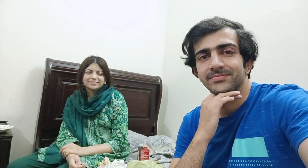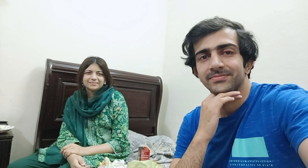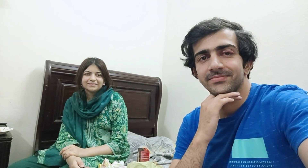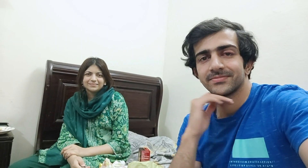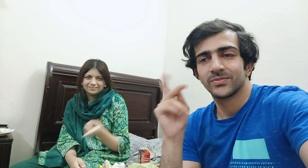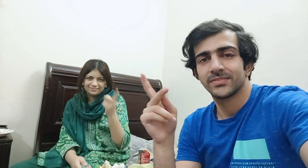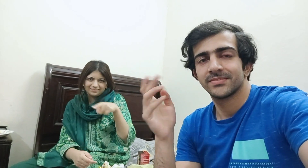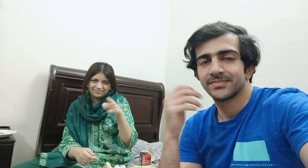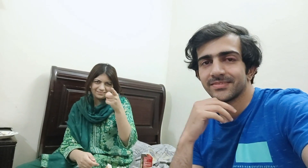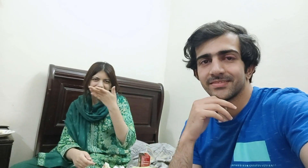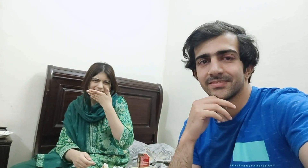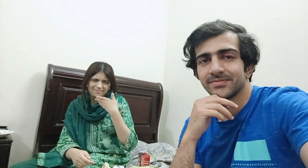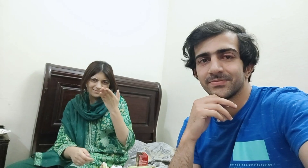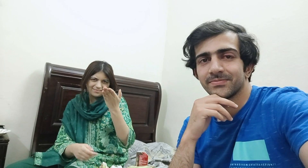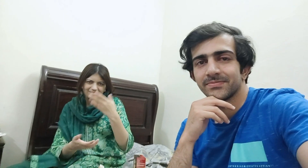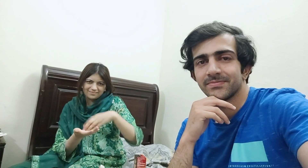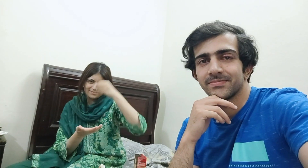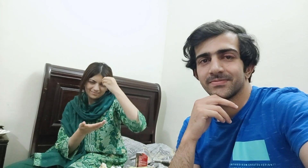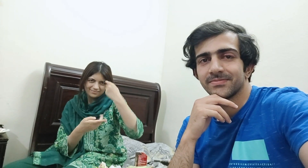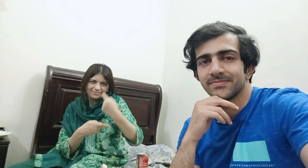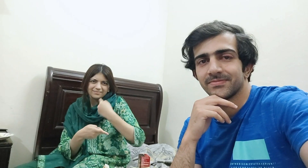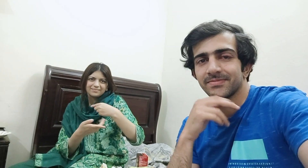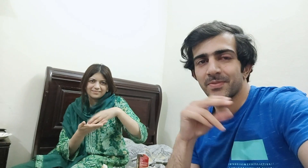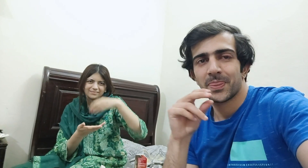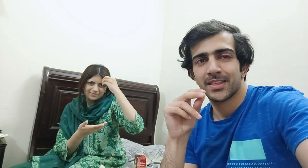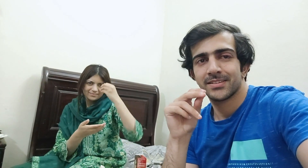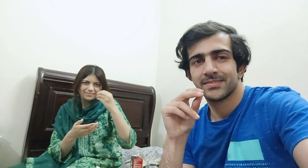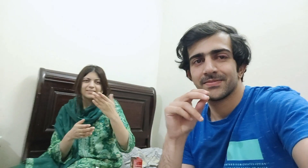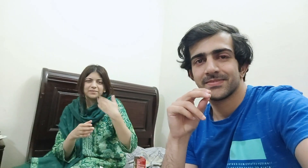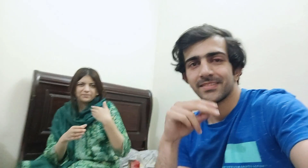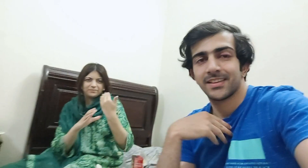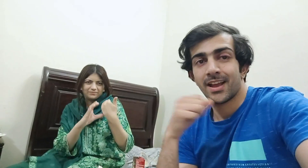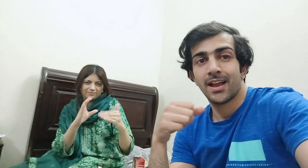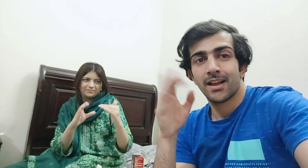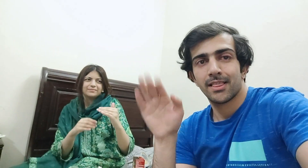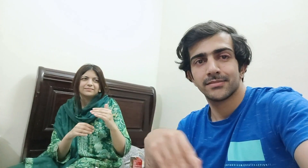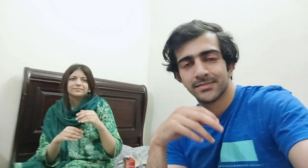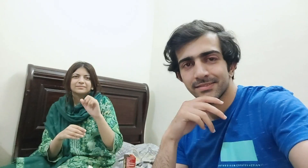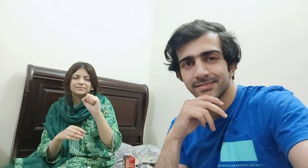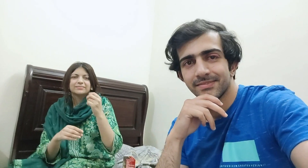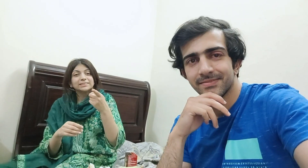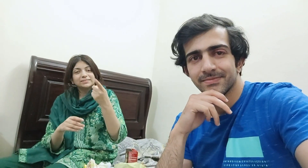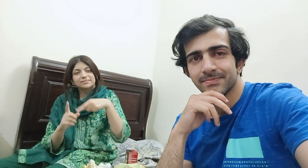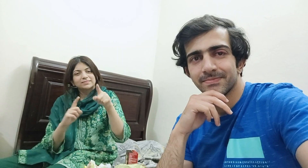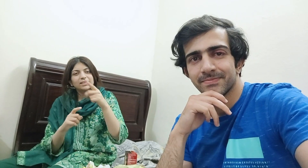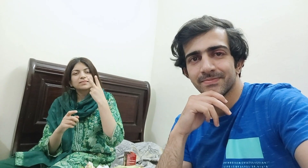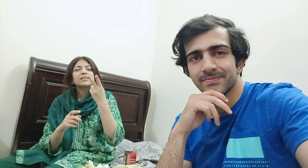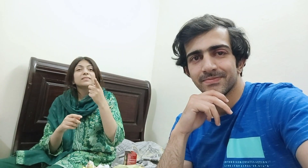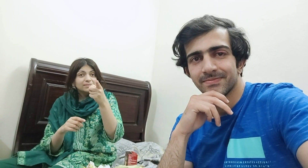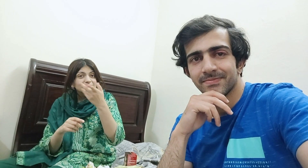वो हम बनाएंगे, आप देखना चाहते हैं मेहंदी लगाते हुए तो लाजमी कमेंट्स में बताइएगा,